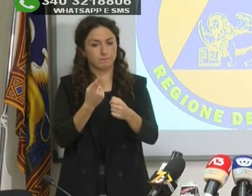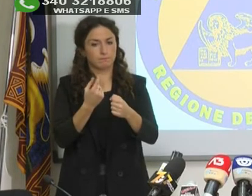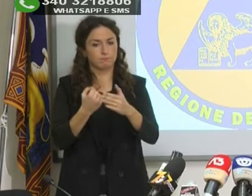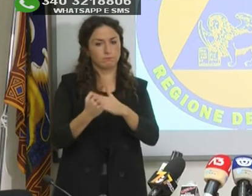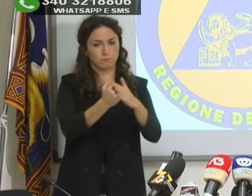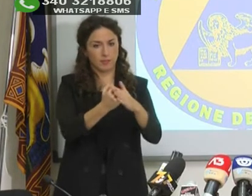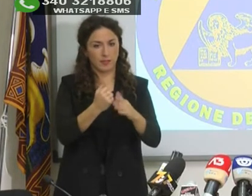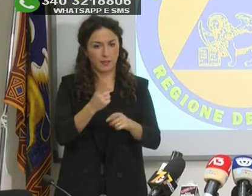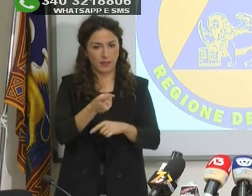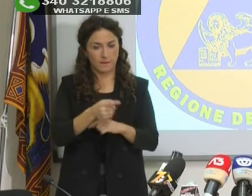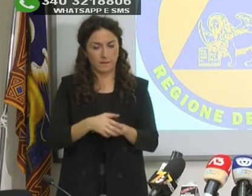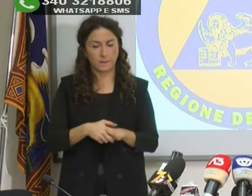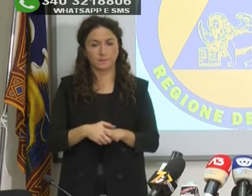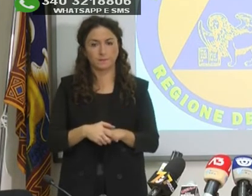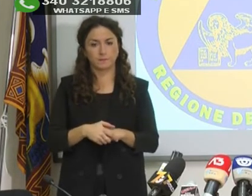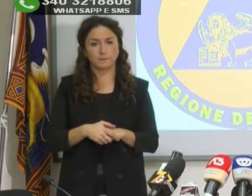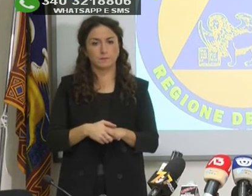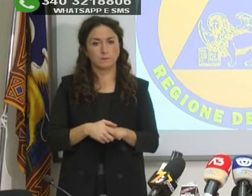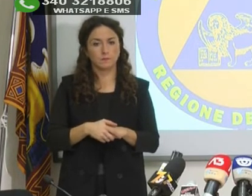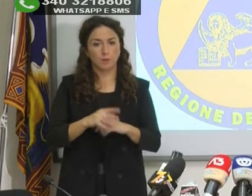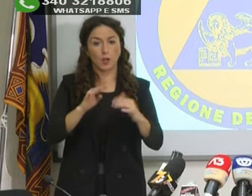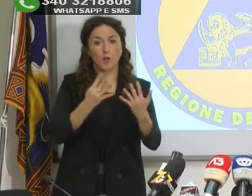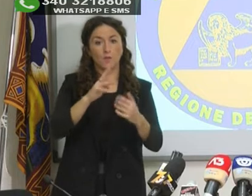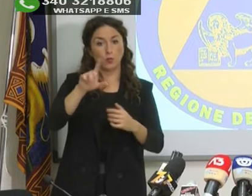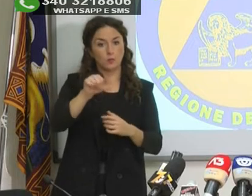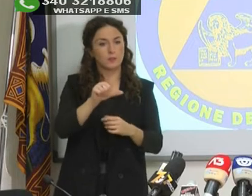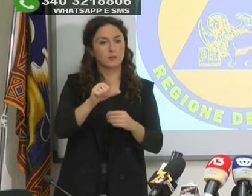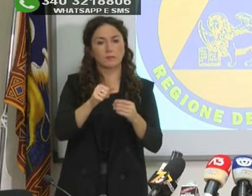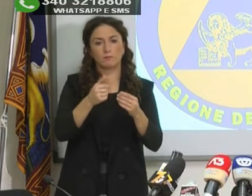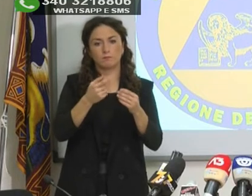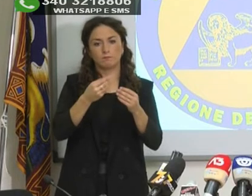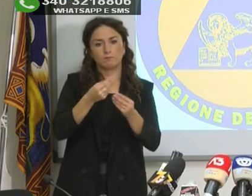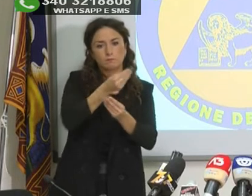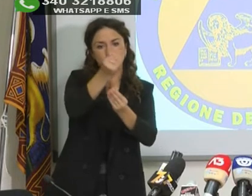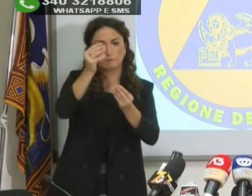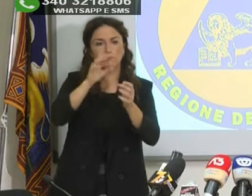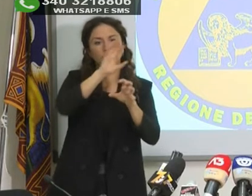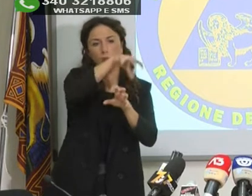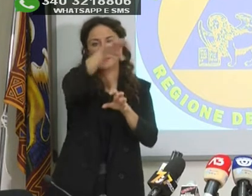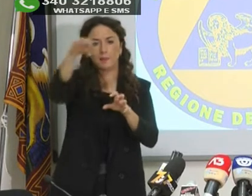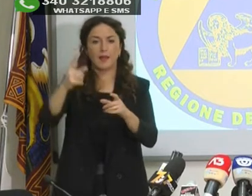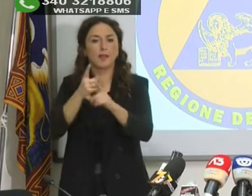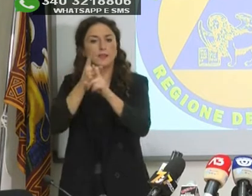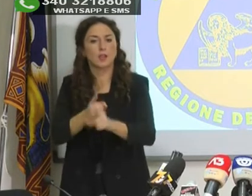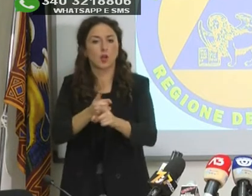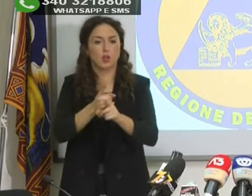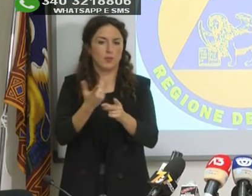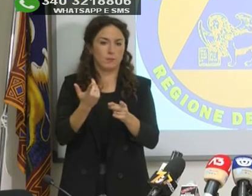Le abbiamo suddivise tra le 9 USL in base un po' anche alle dimensioni e alla mole